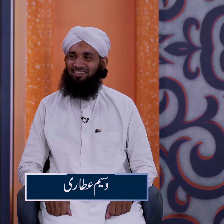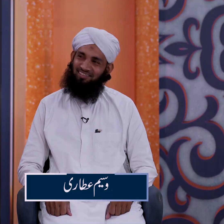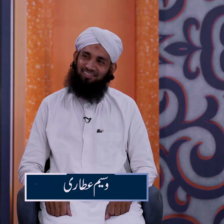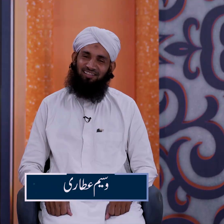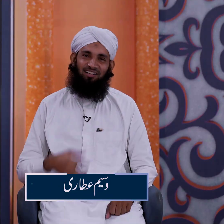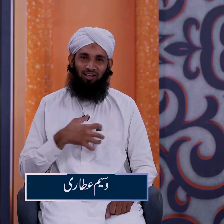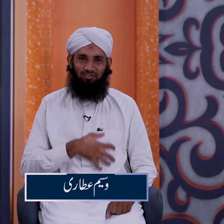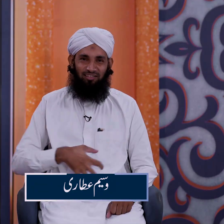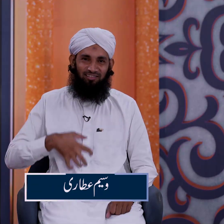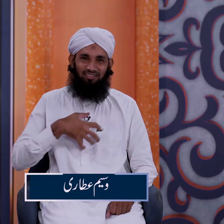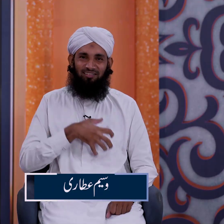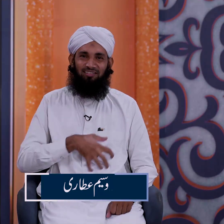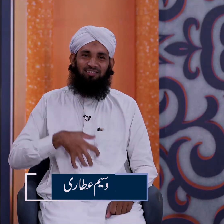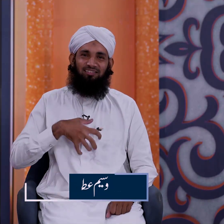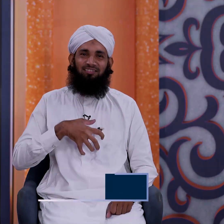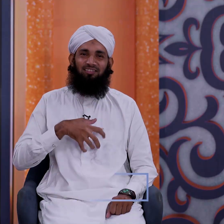گناہ ہے. حسد